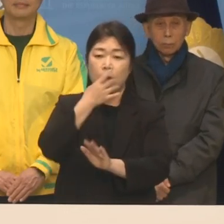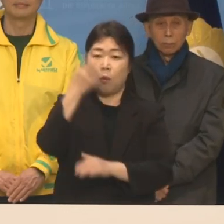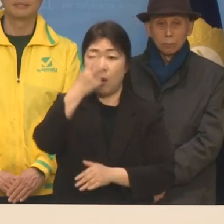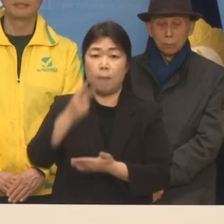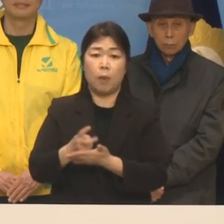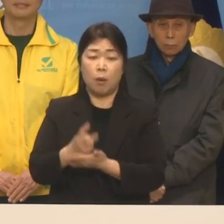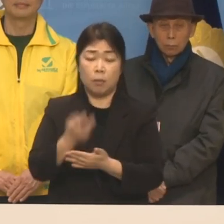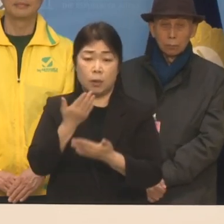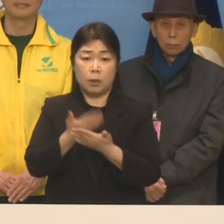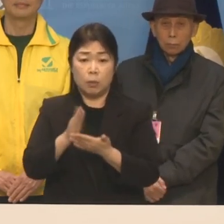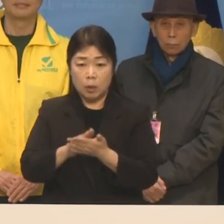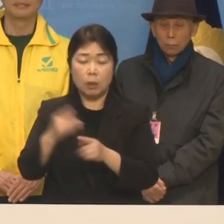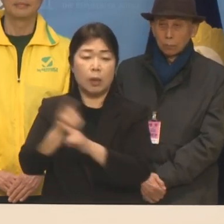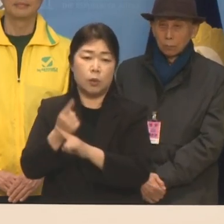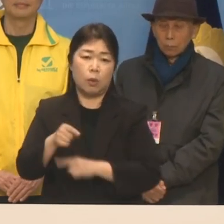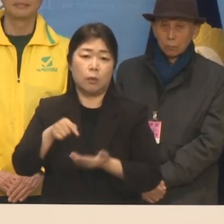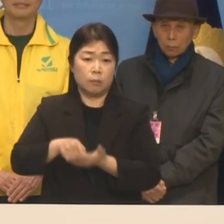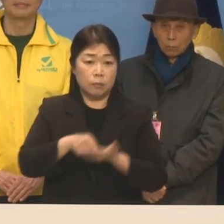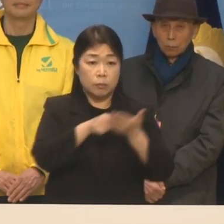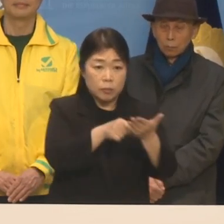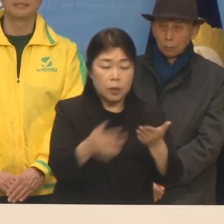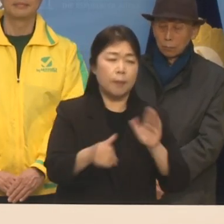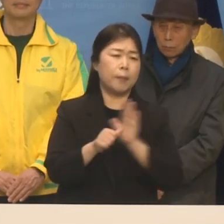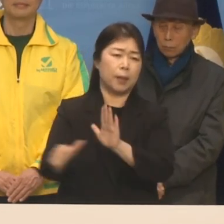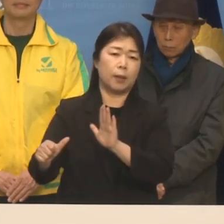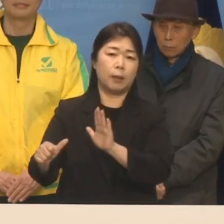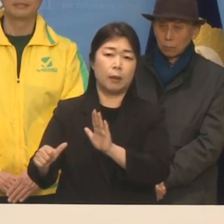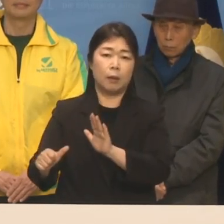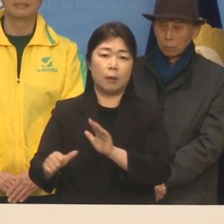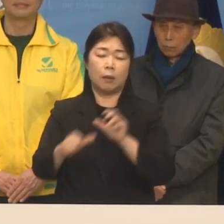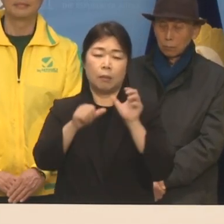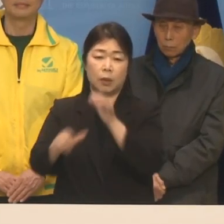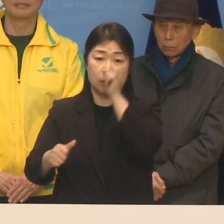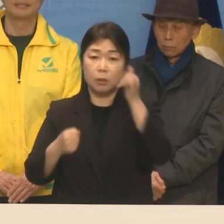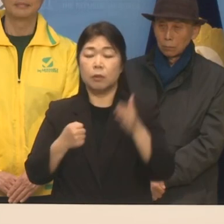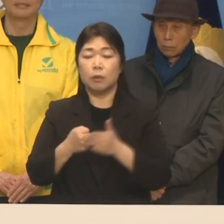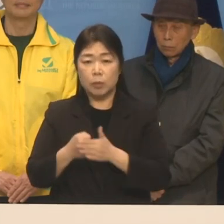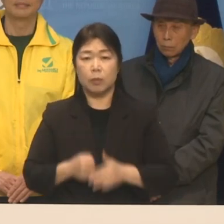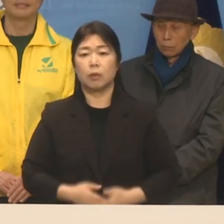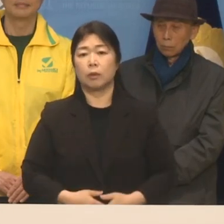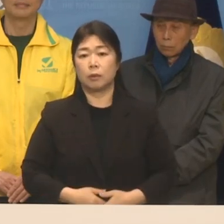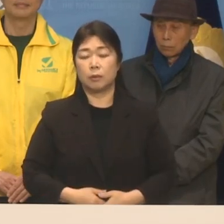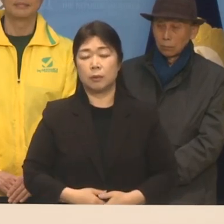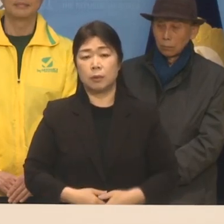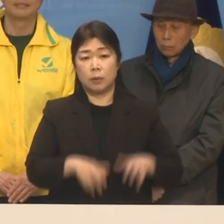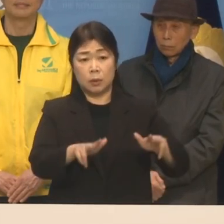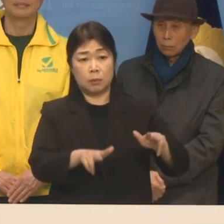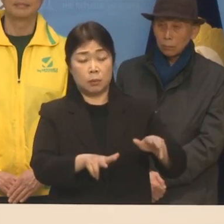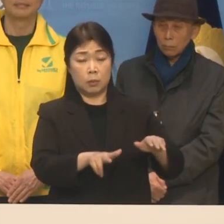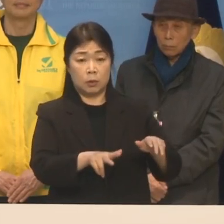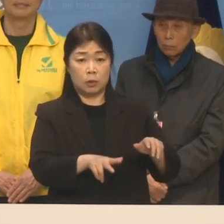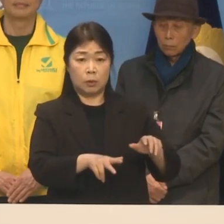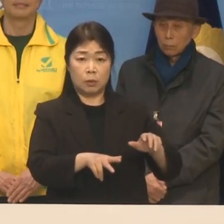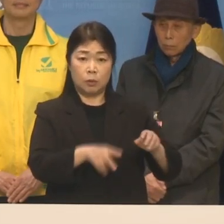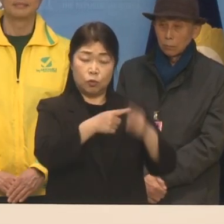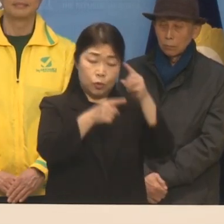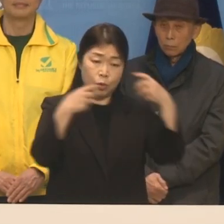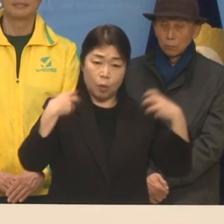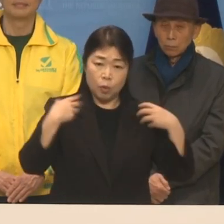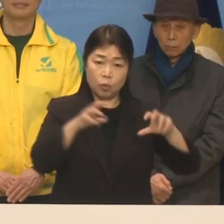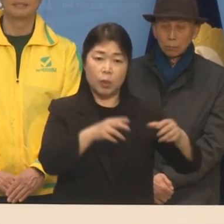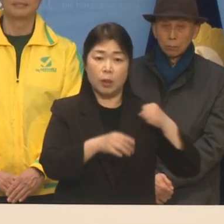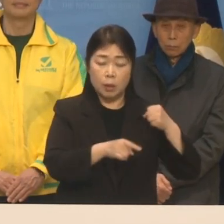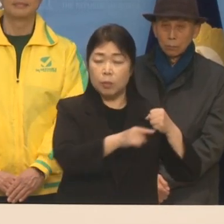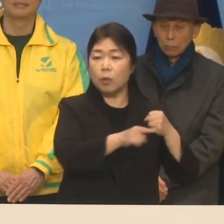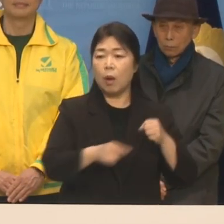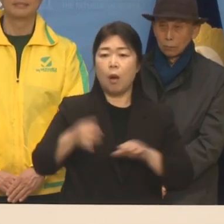개정안, 이것이 바로 농업에 대한 현 정권의 홀대를 넘어선